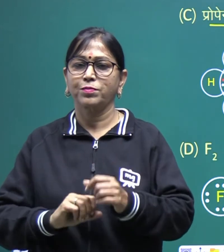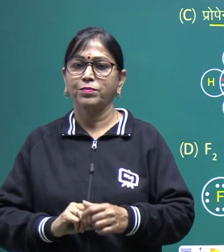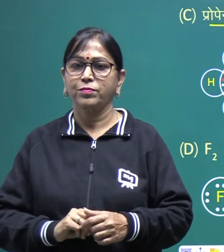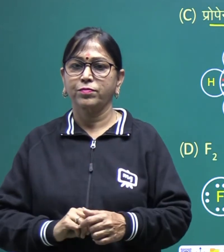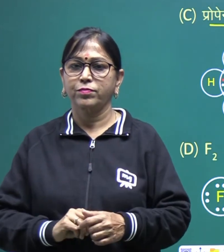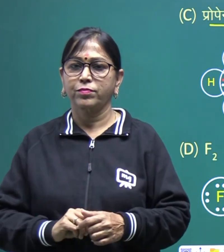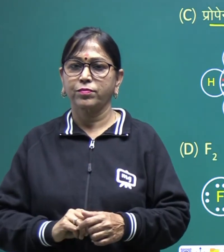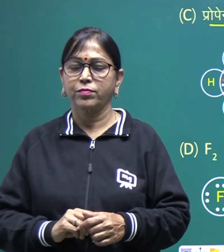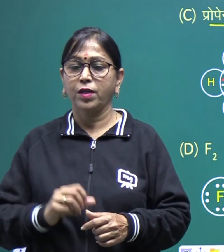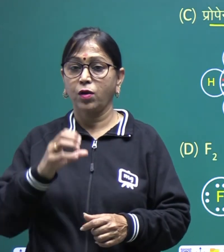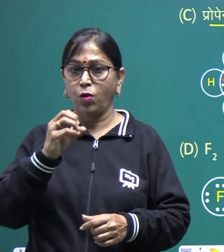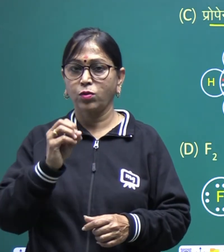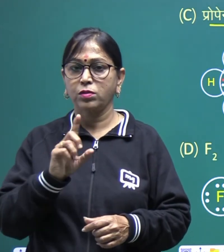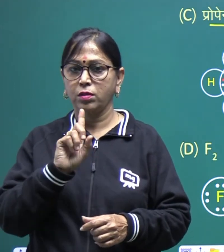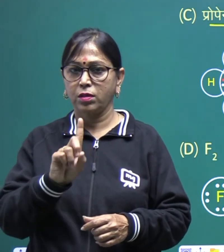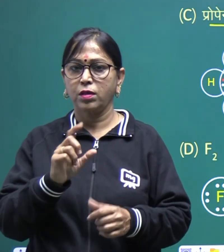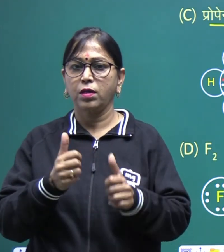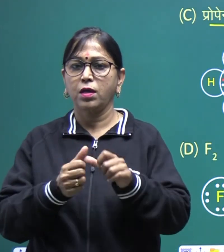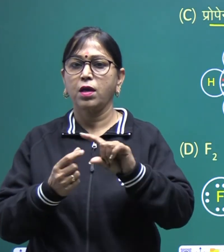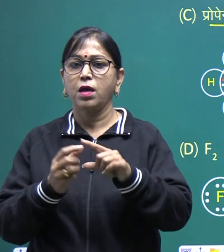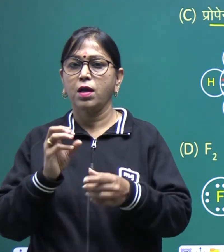और ऑक्सीजन का 1 परमाणु,